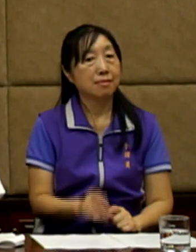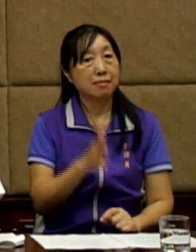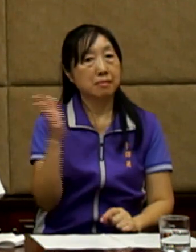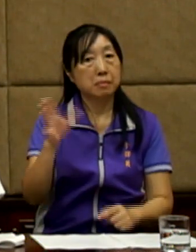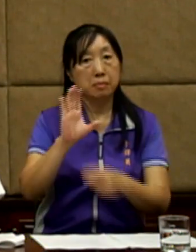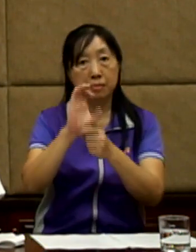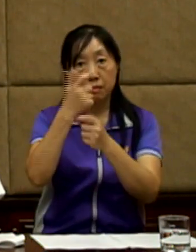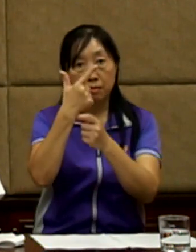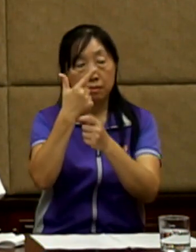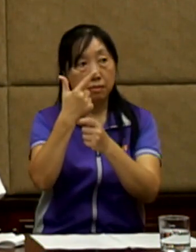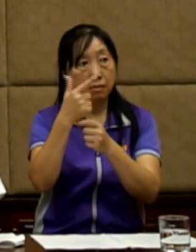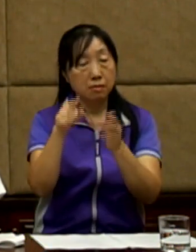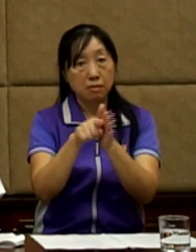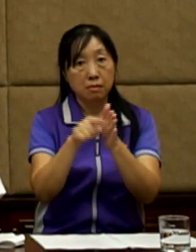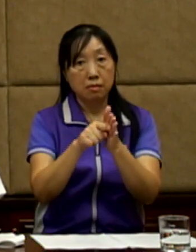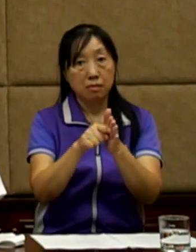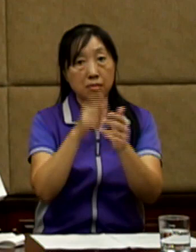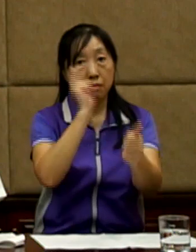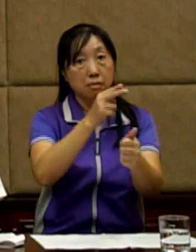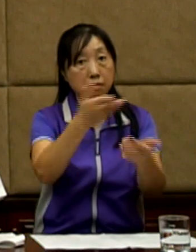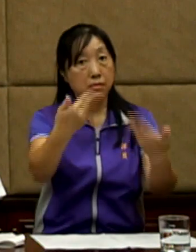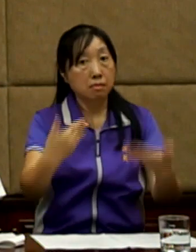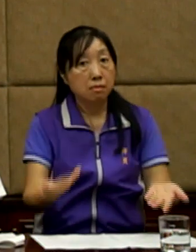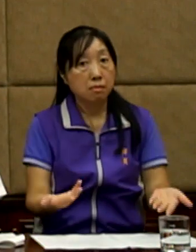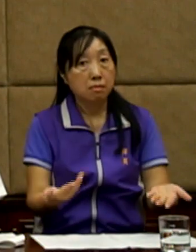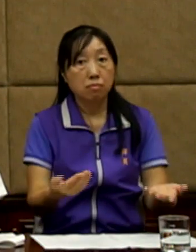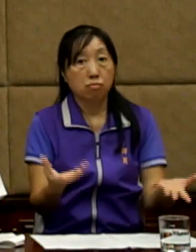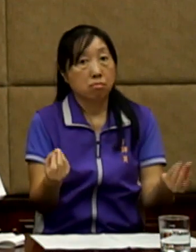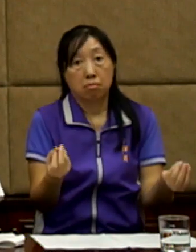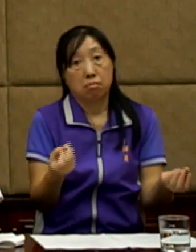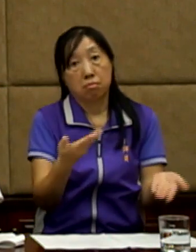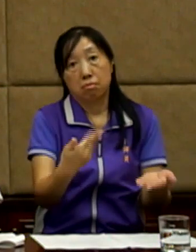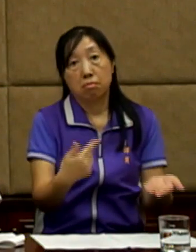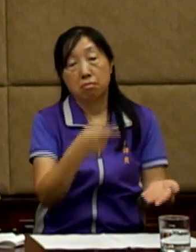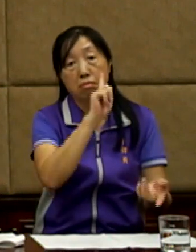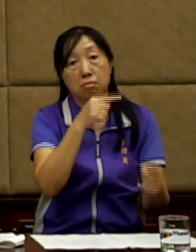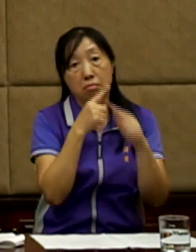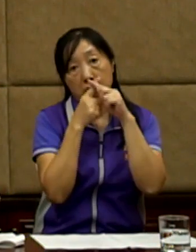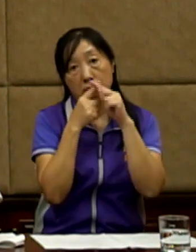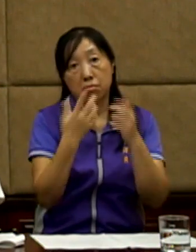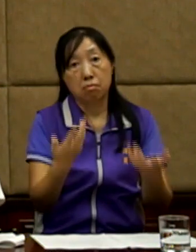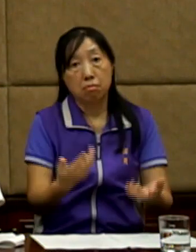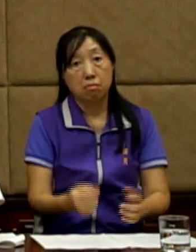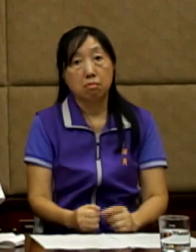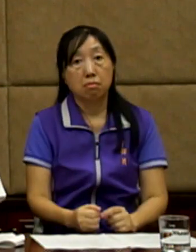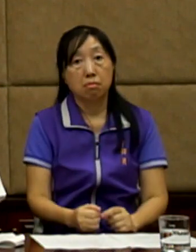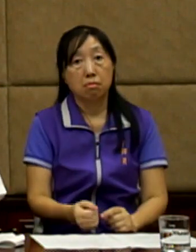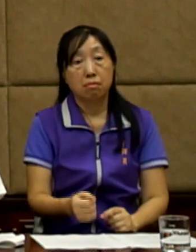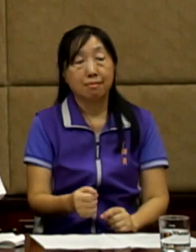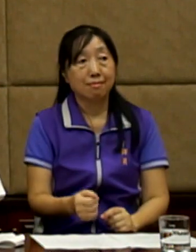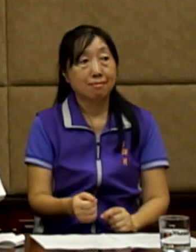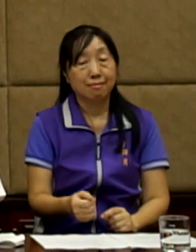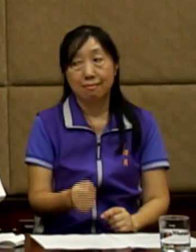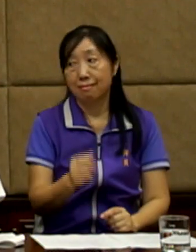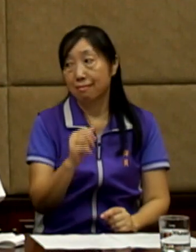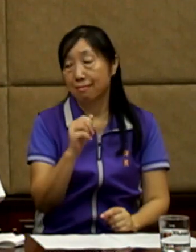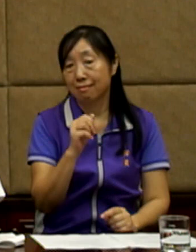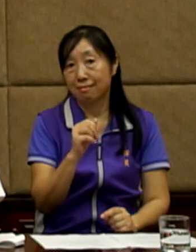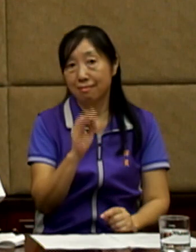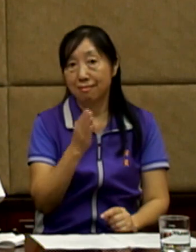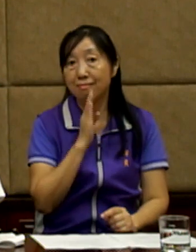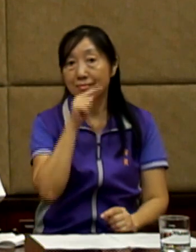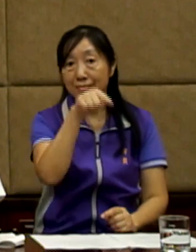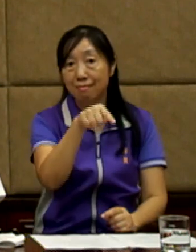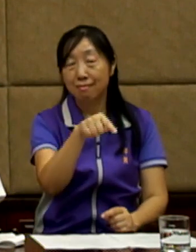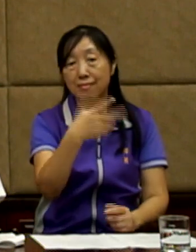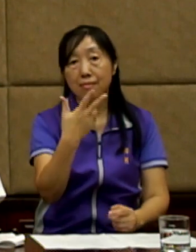96年的时候没有请他们提供吗？ 因为他们那时候没有提供，他们说秘密契约，但是后来因为那个那时候